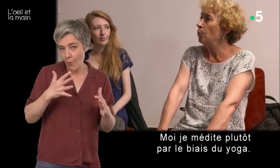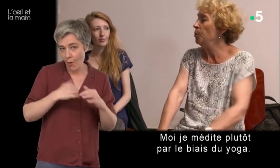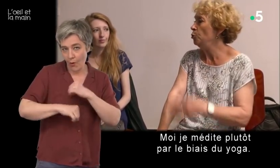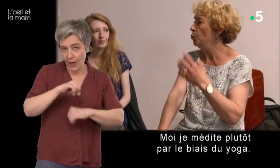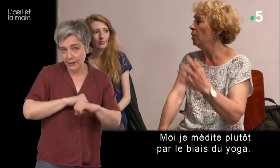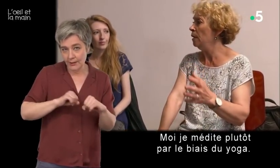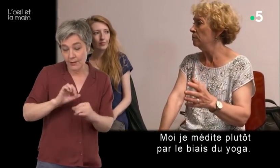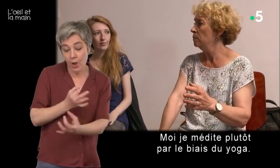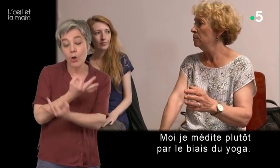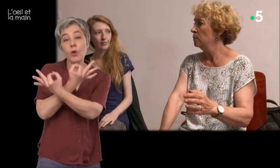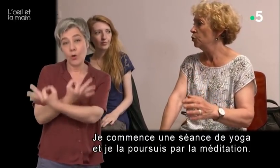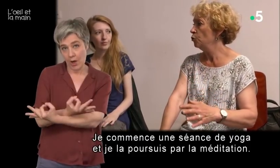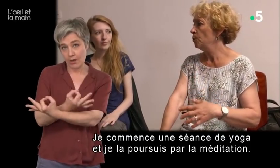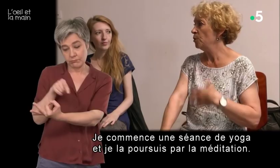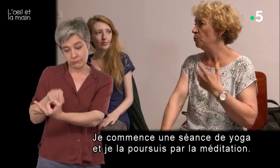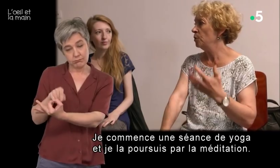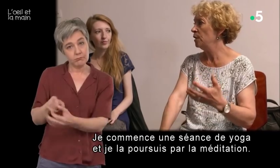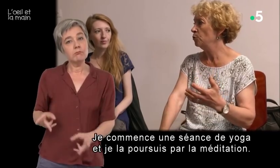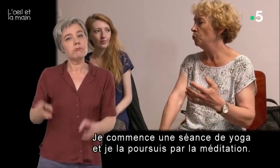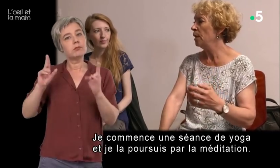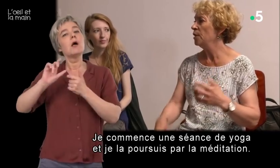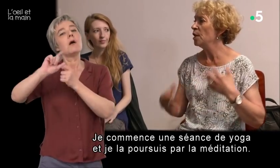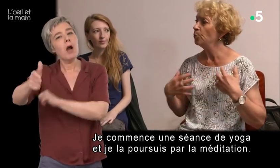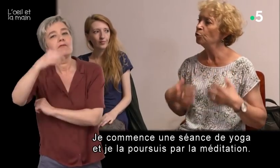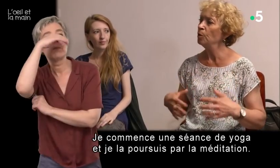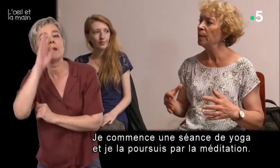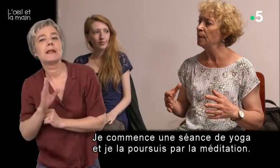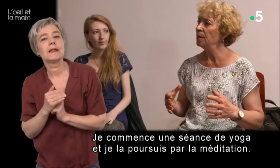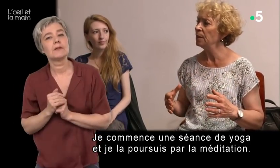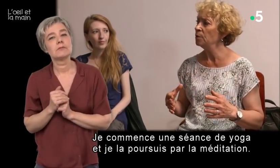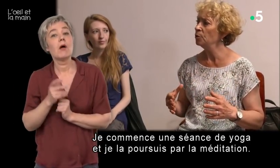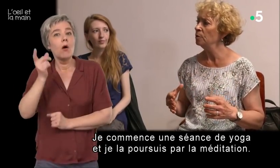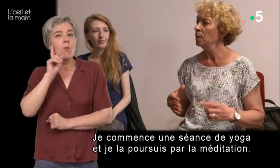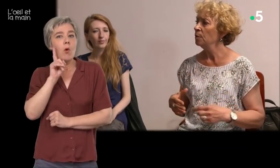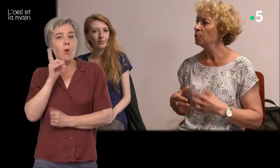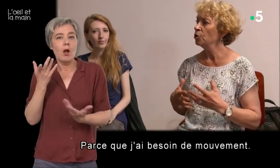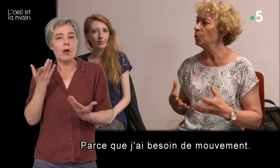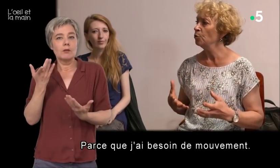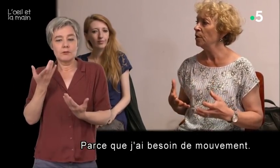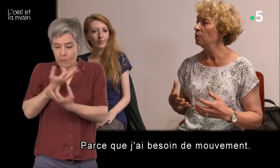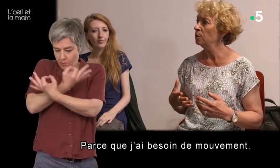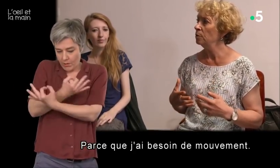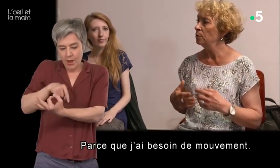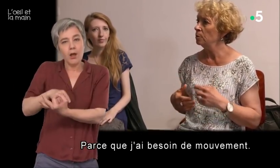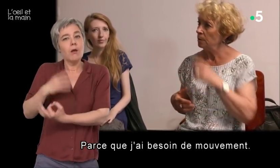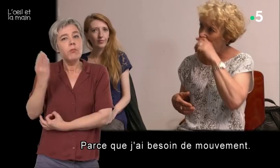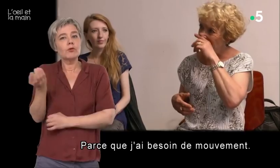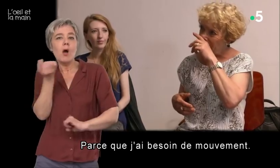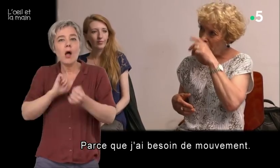par le biais du yoga. Je commence une séance de yoga et je la poursuis par la méditation. Oui. Parce que j'ai besoin